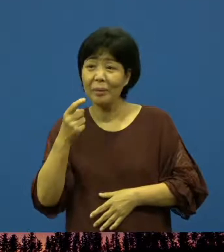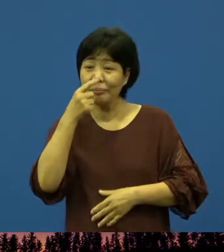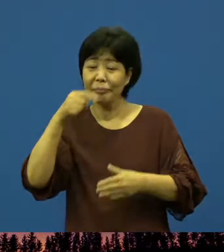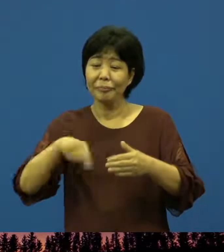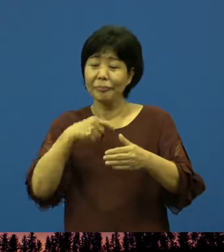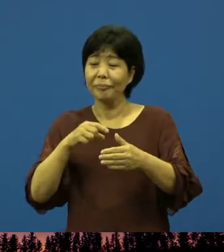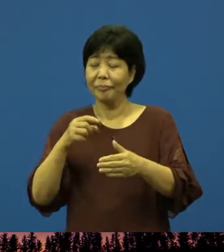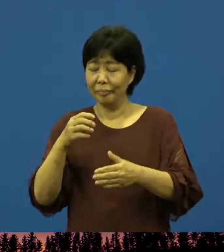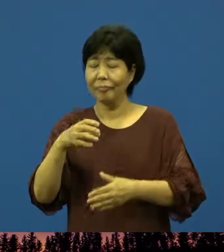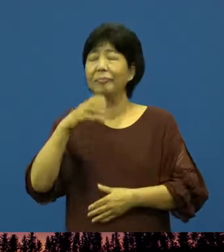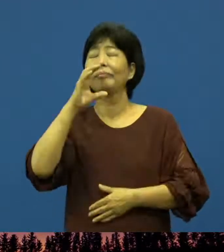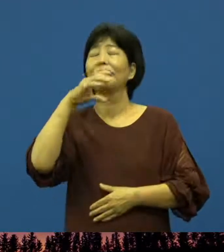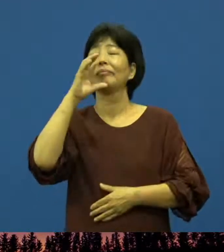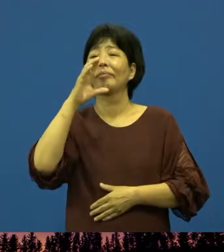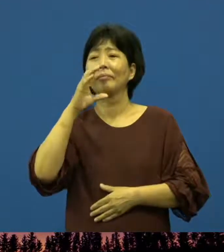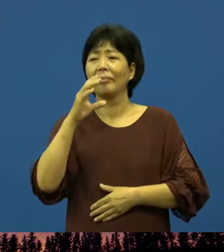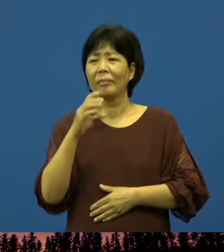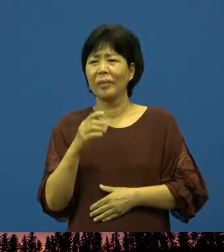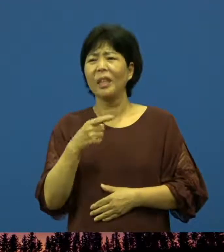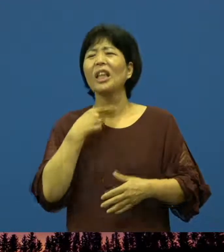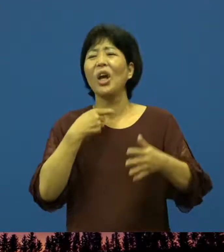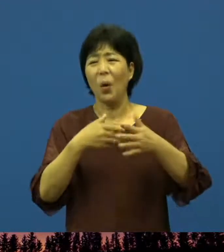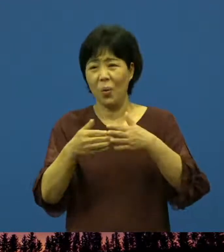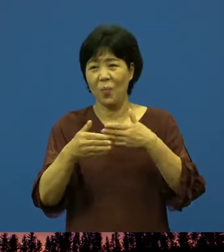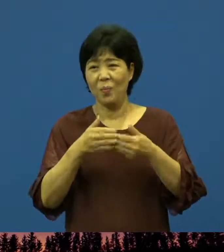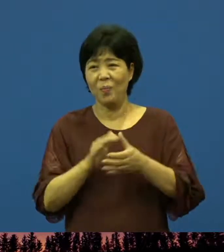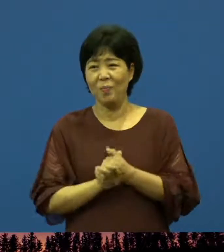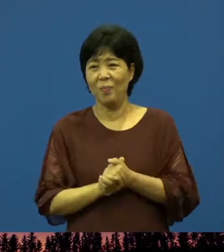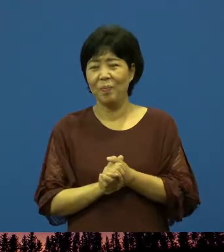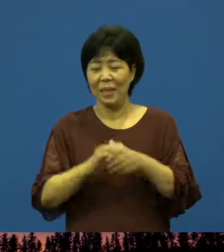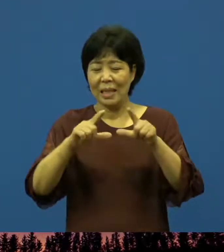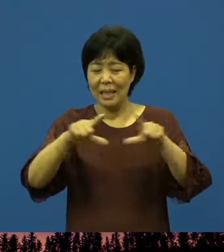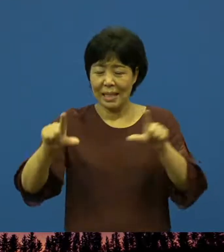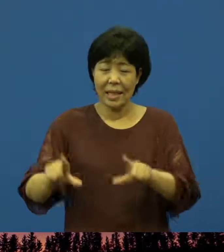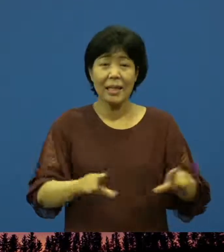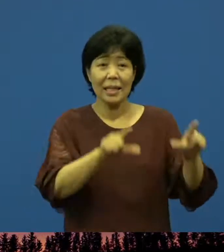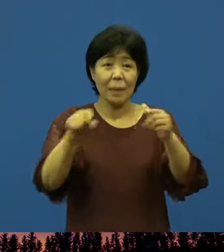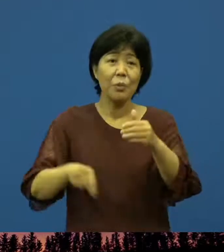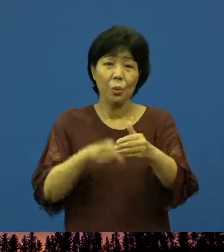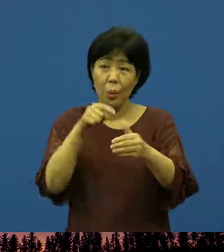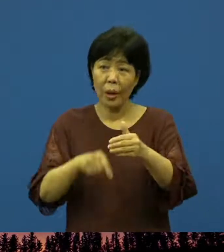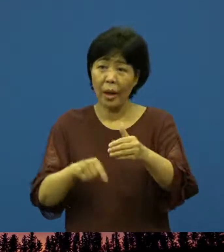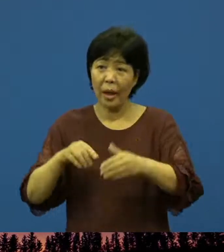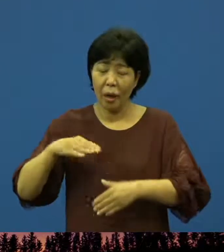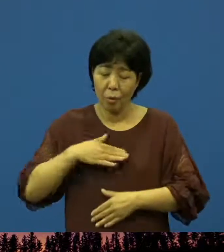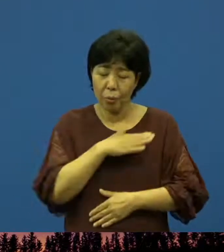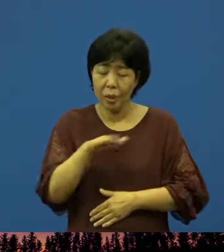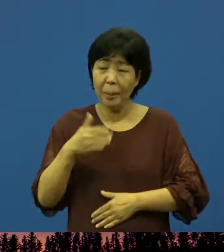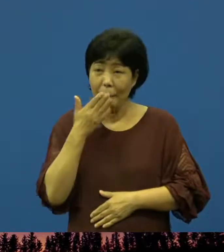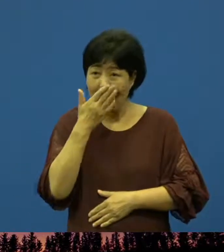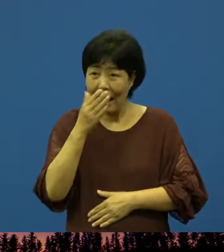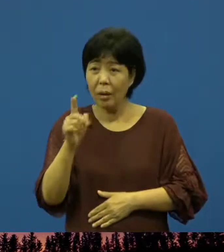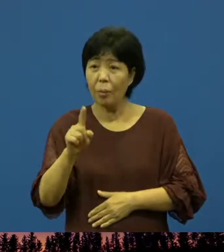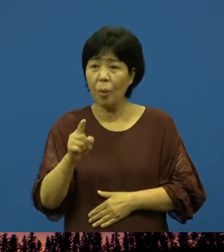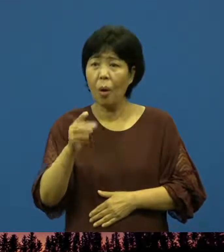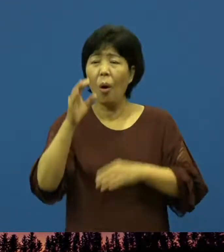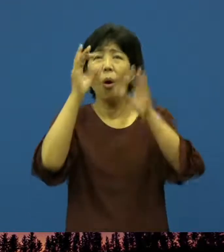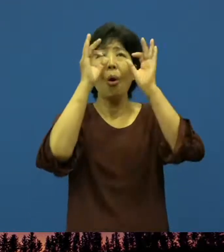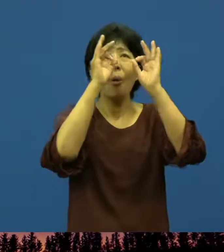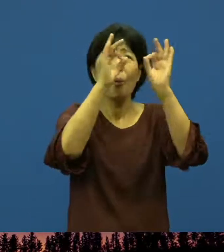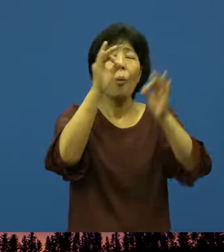신앙이라는 게 그렇다는 거예요. 듣고 보고 만지는 거예요. 우리의 일상에 늘 하는 게 보는 거고 듣는 거고 만지는 거예요.